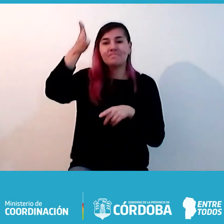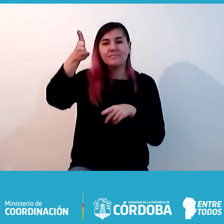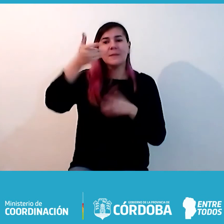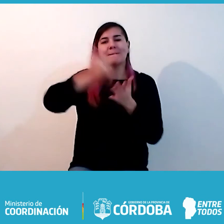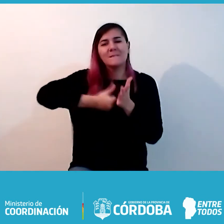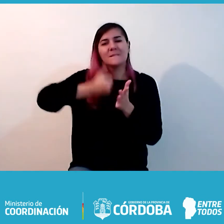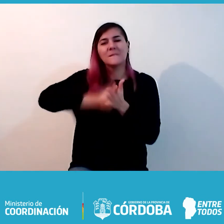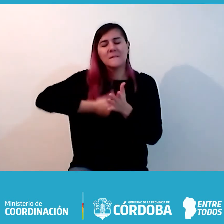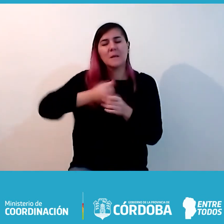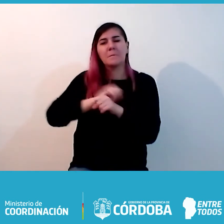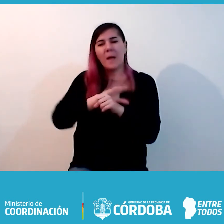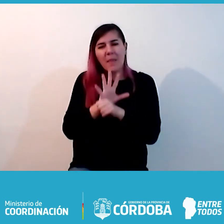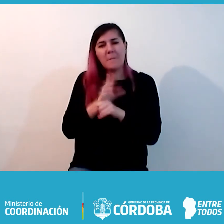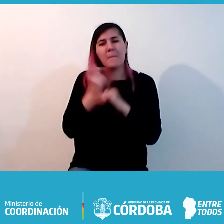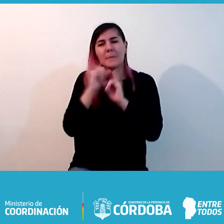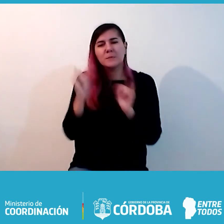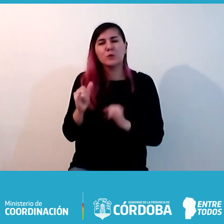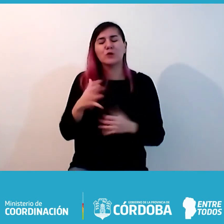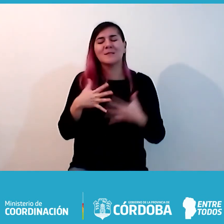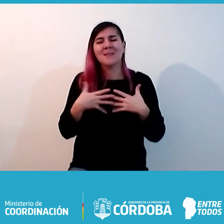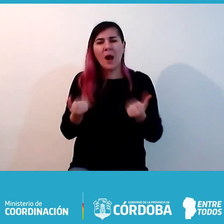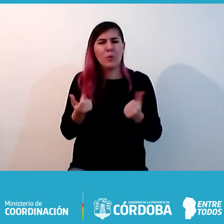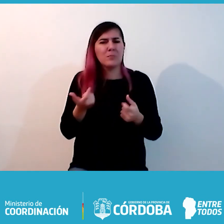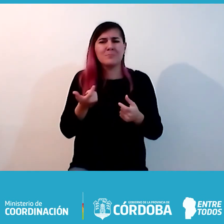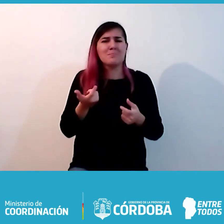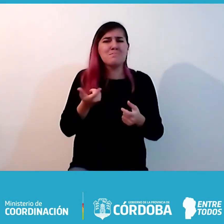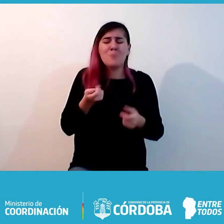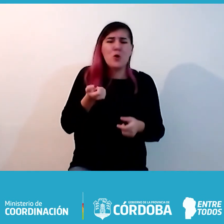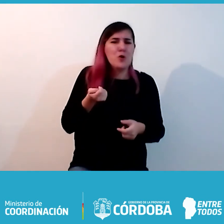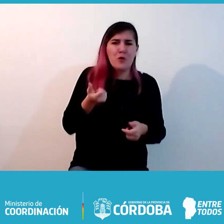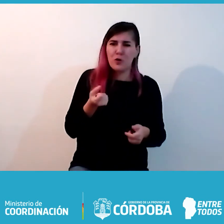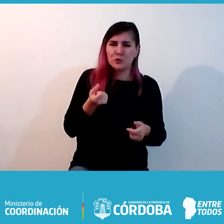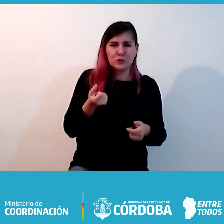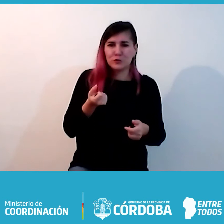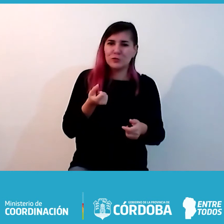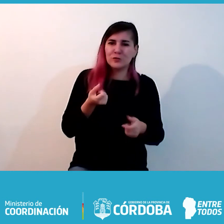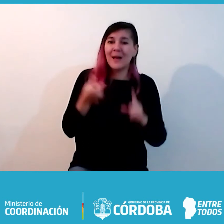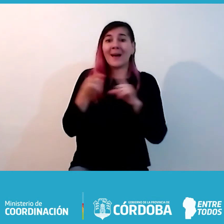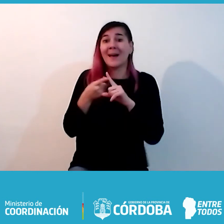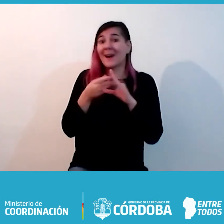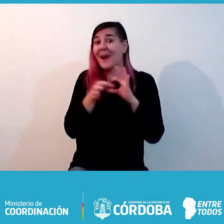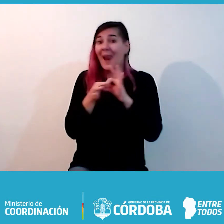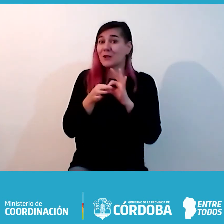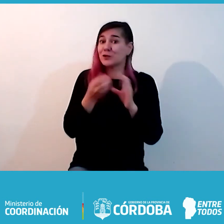de pelear con esta pandemia y el presupuesto de salud es escaso en relación a lo que se destina a autovía.